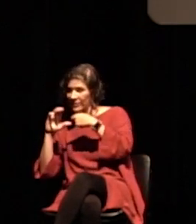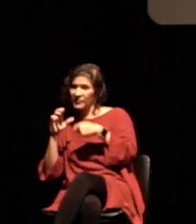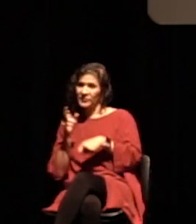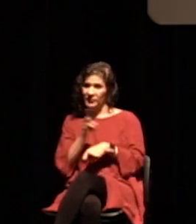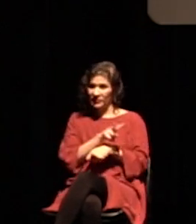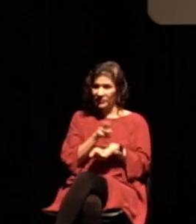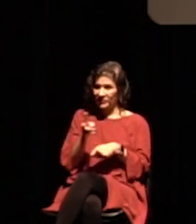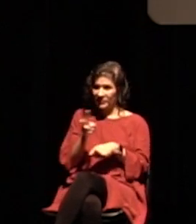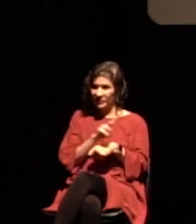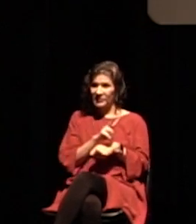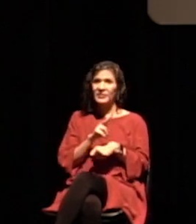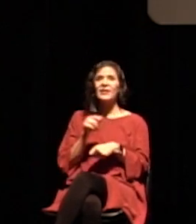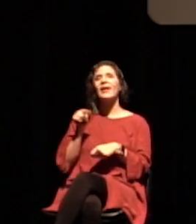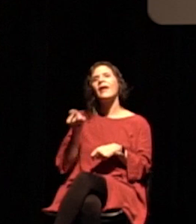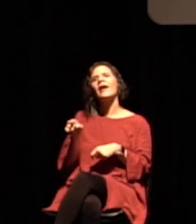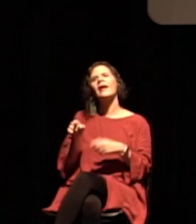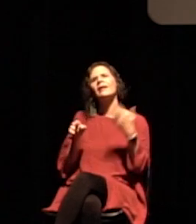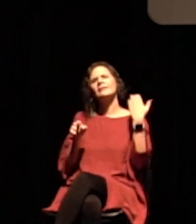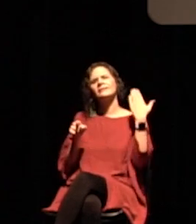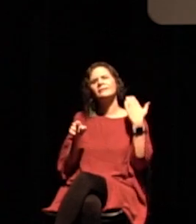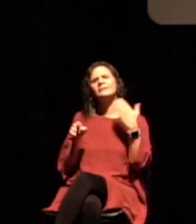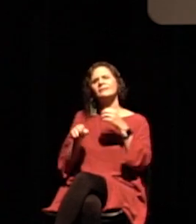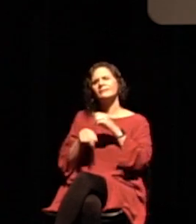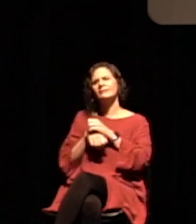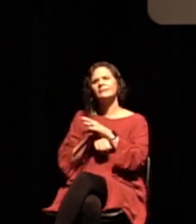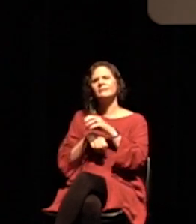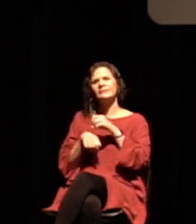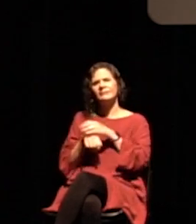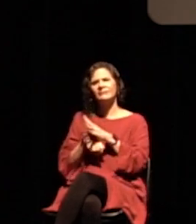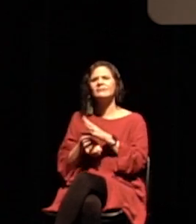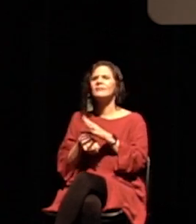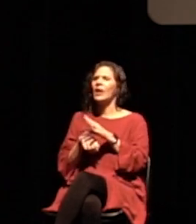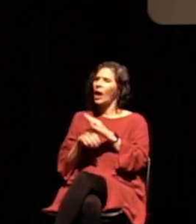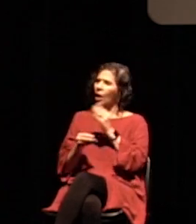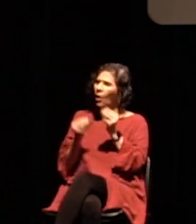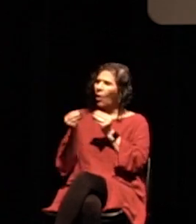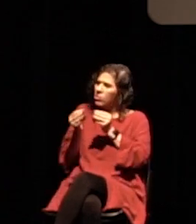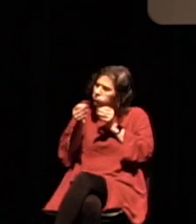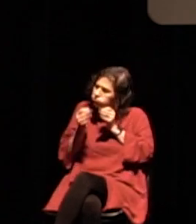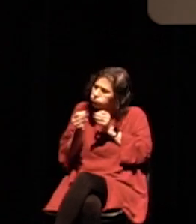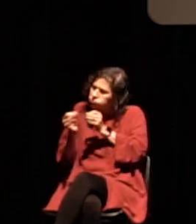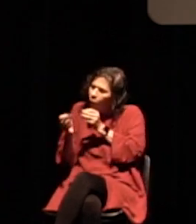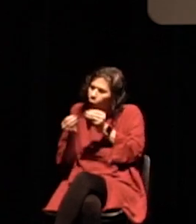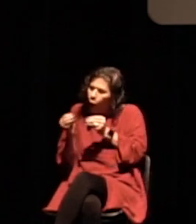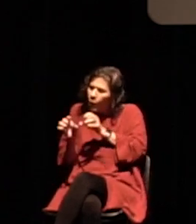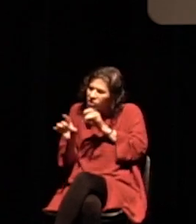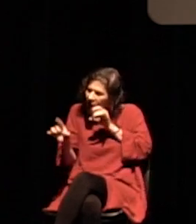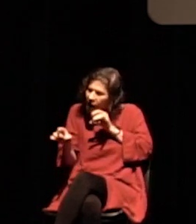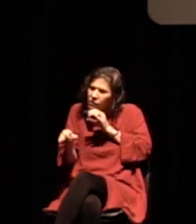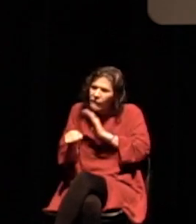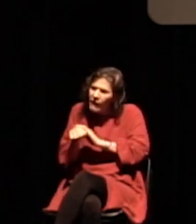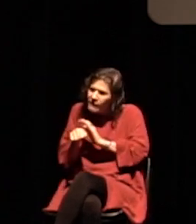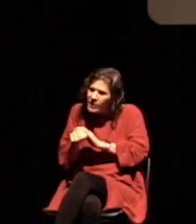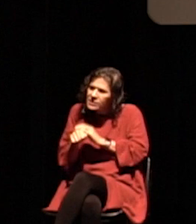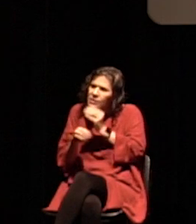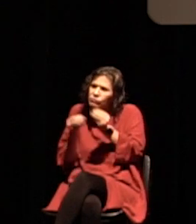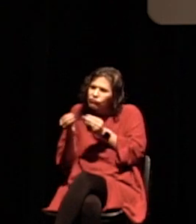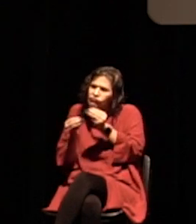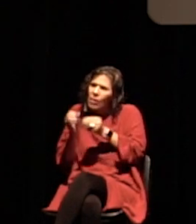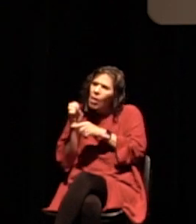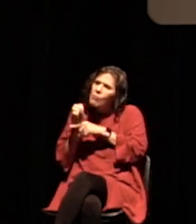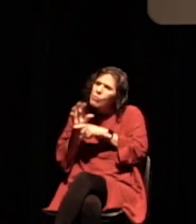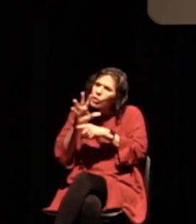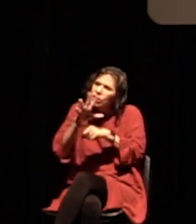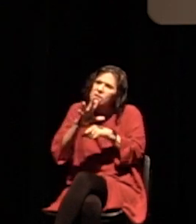Iol estava a dar instruções muito precisas aos técnicos que a auxiliaram em termos da projeção